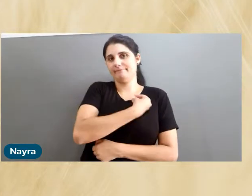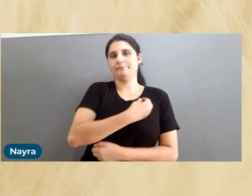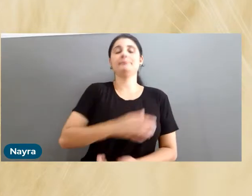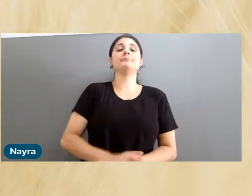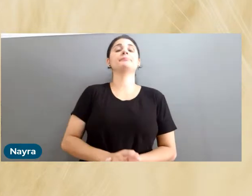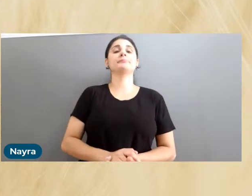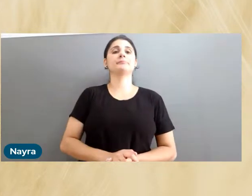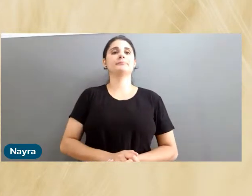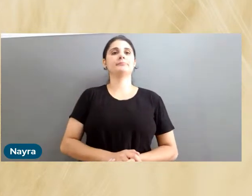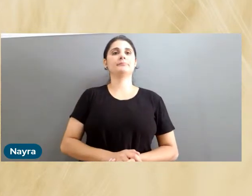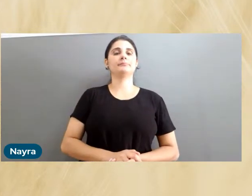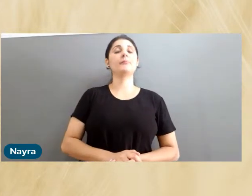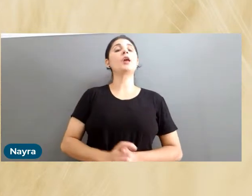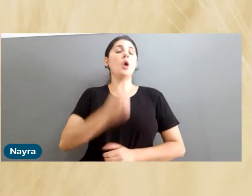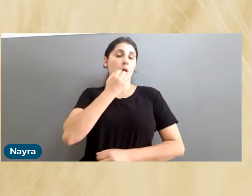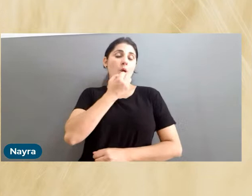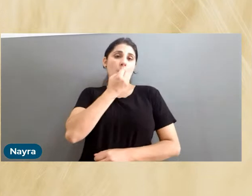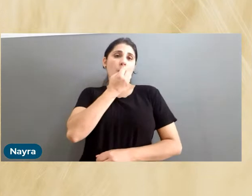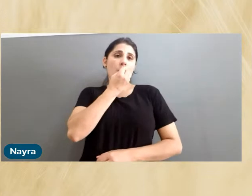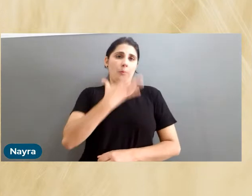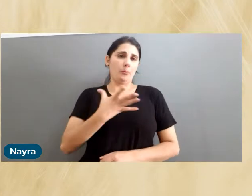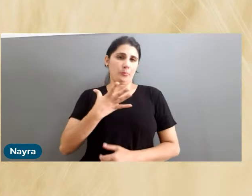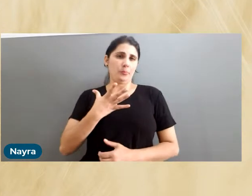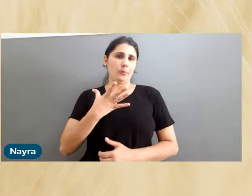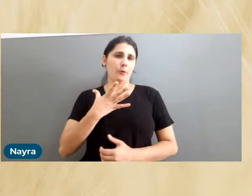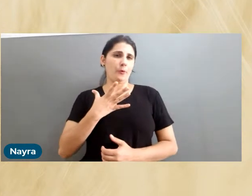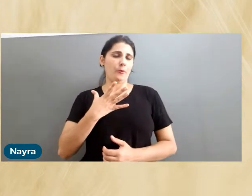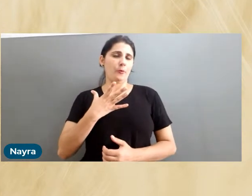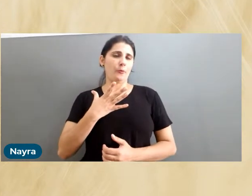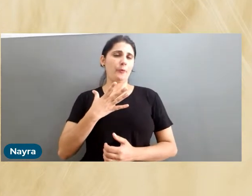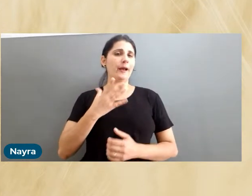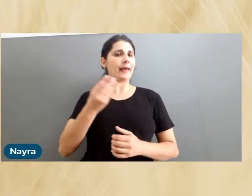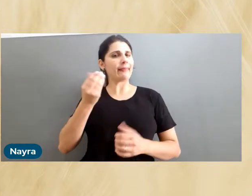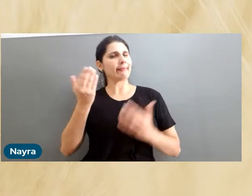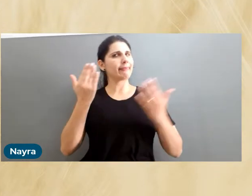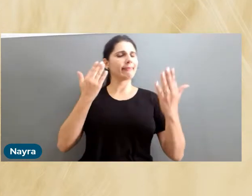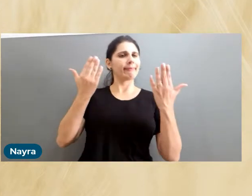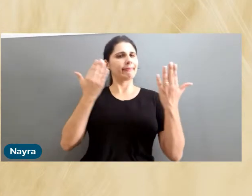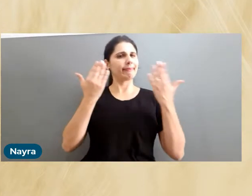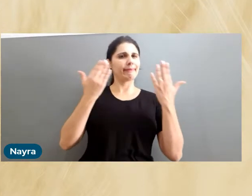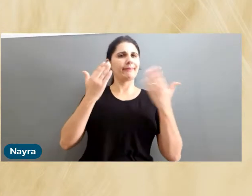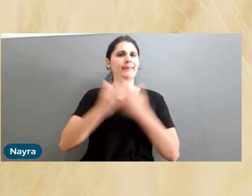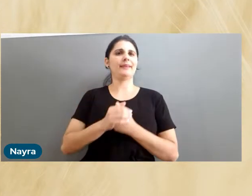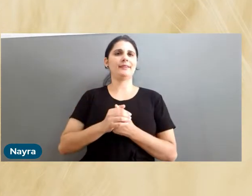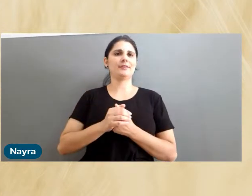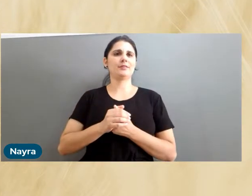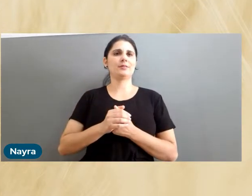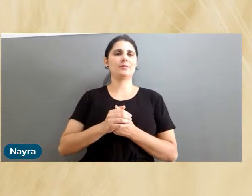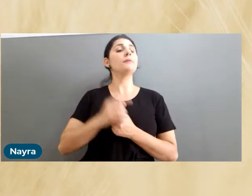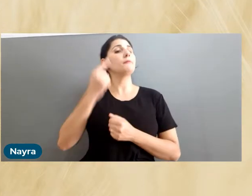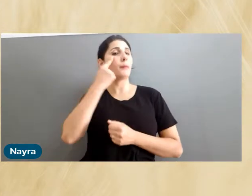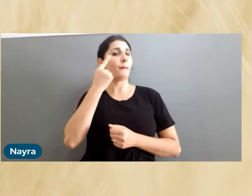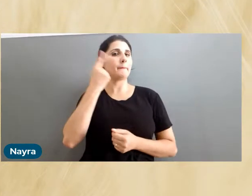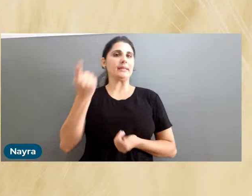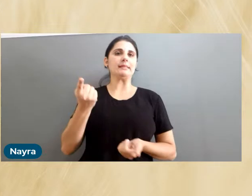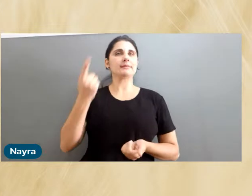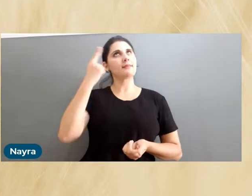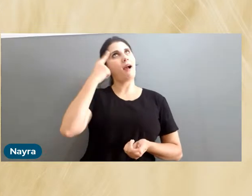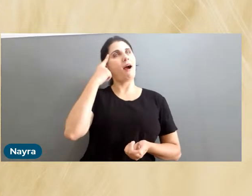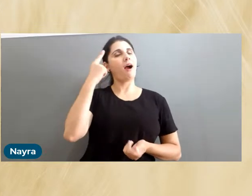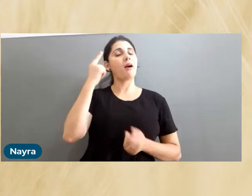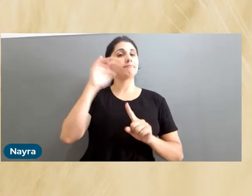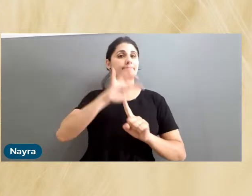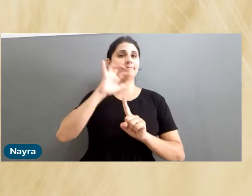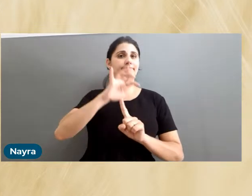um bom exercício seja a gente começar pensando pelos nossos círculos de influência. Porque todos nós